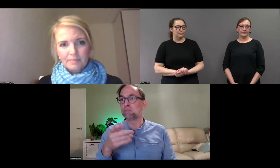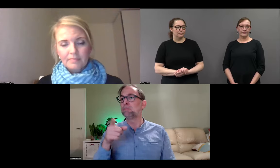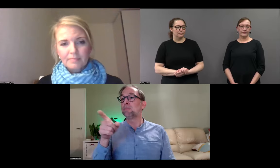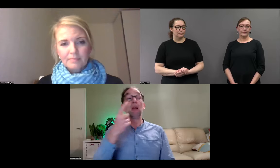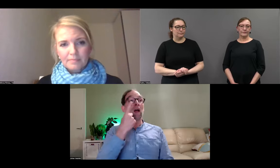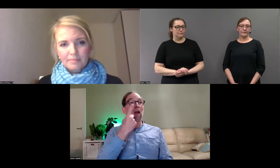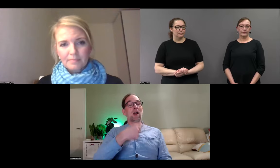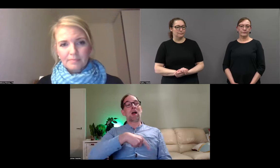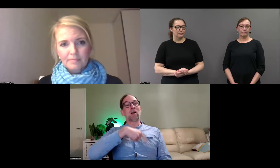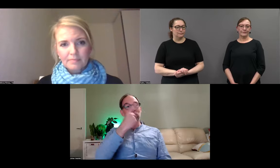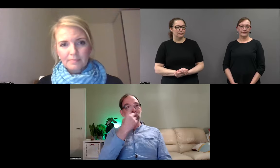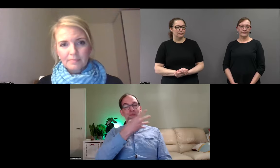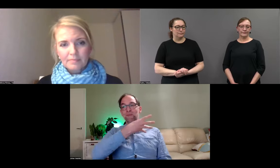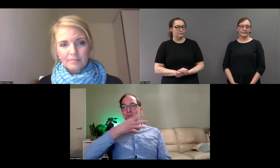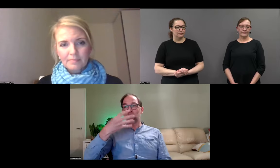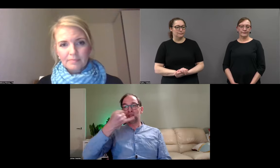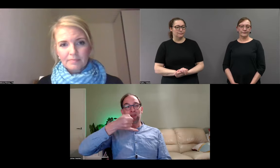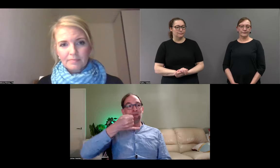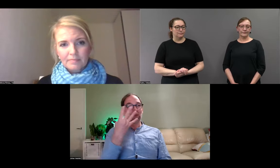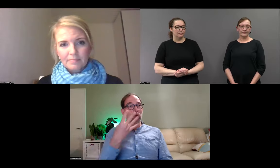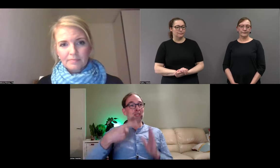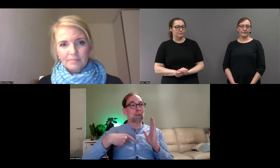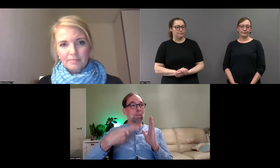år så hade det varit program för